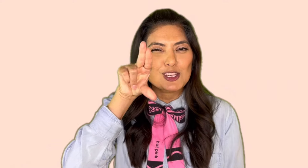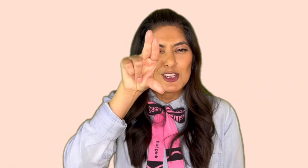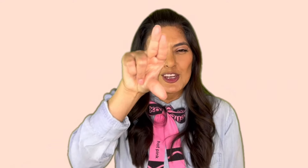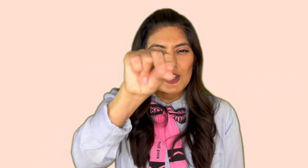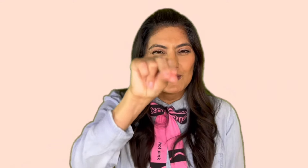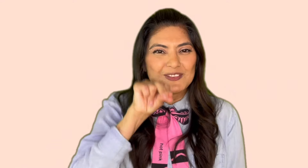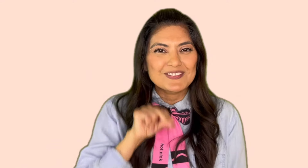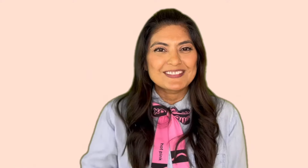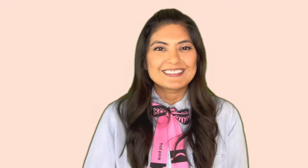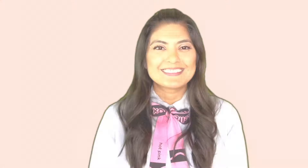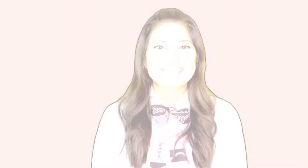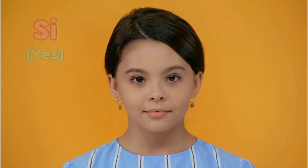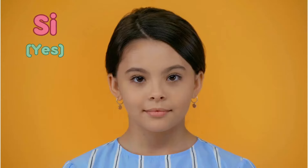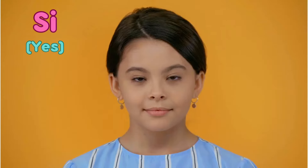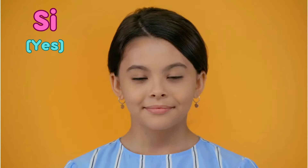No.